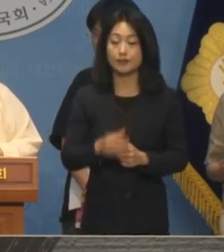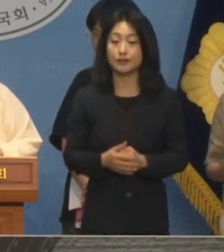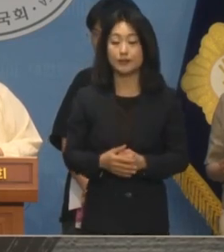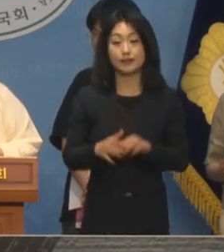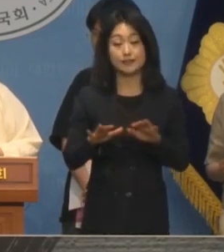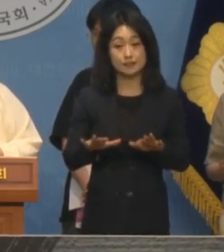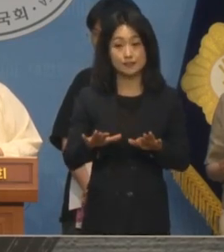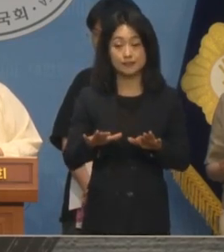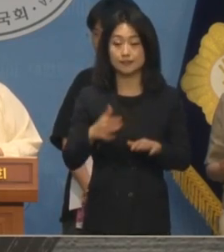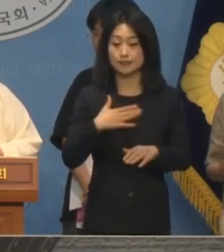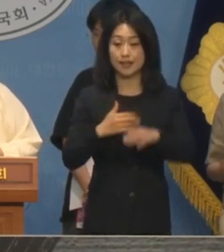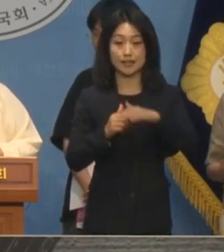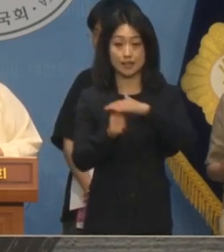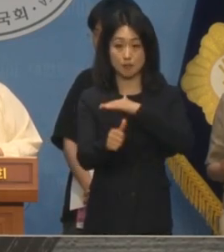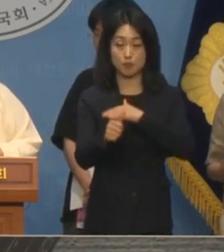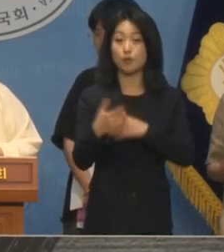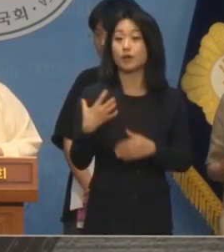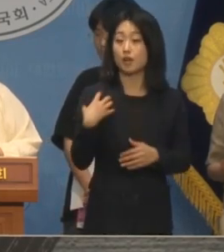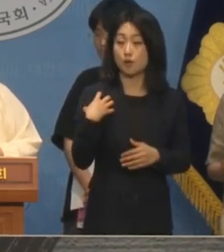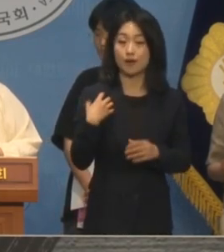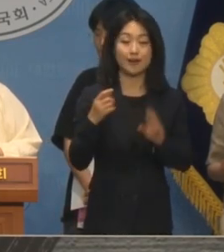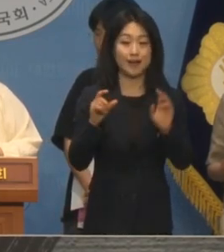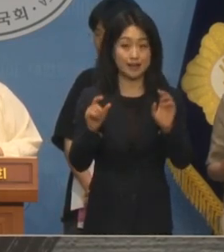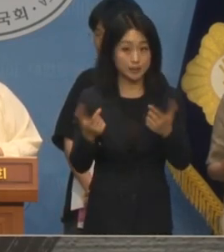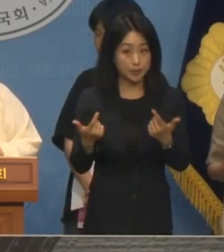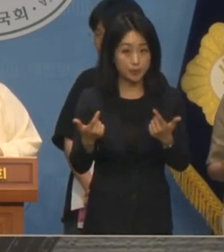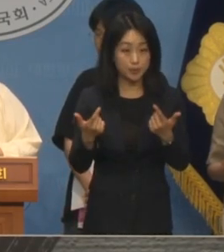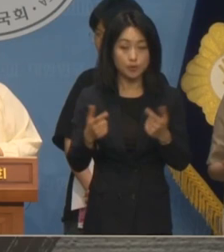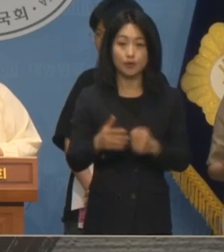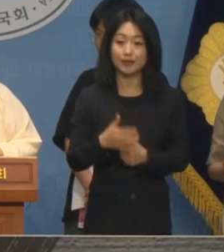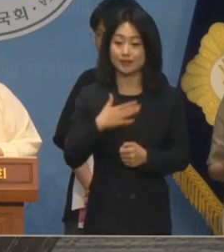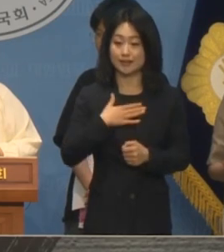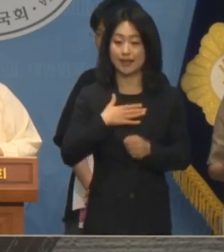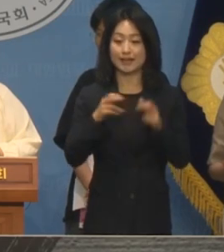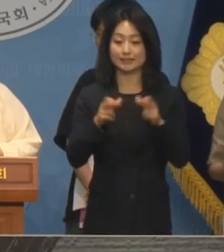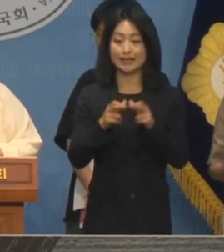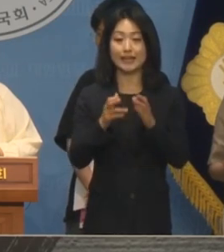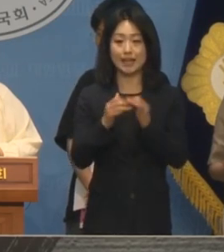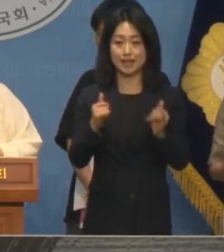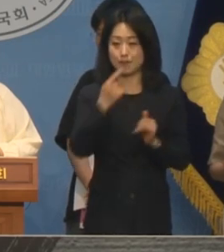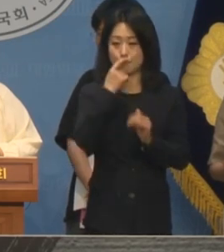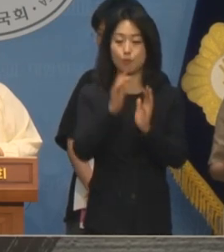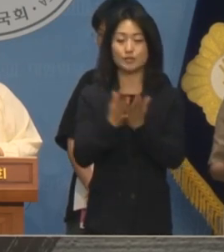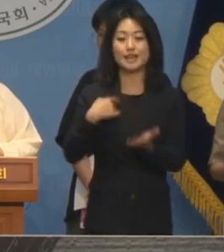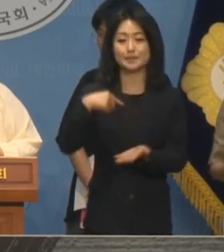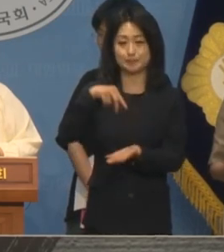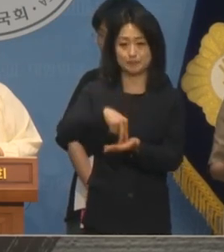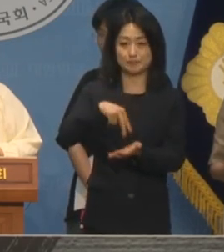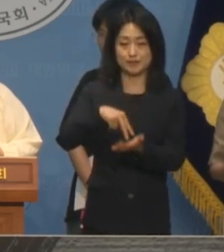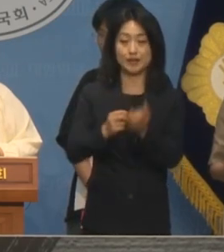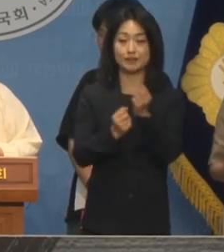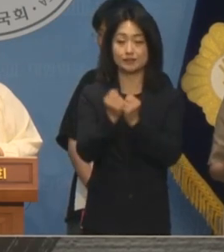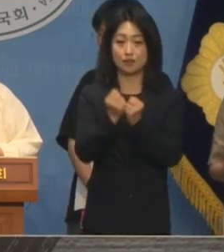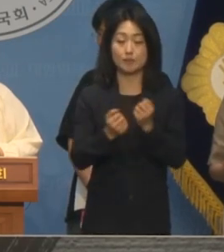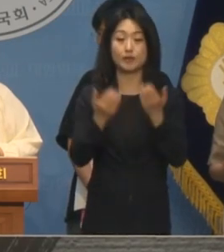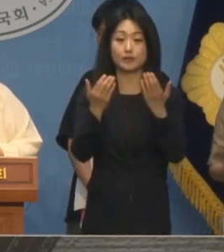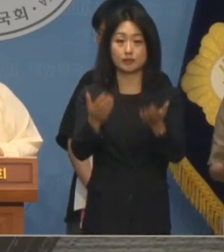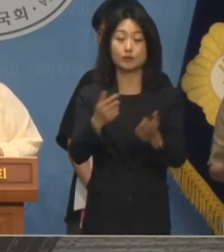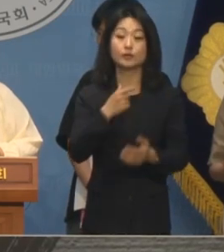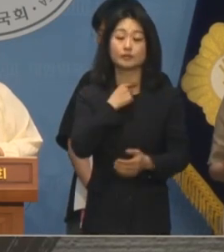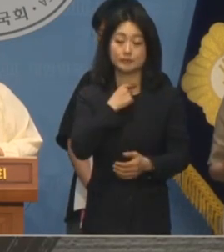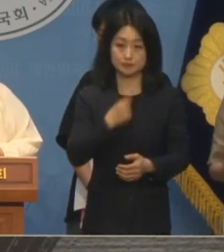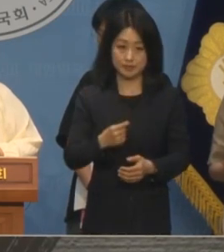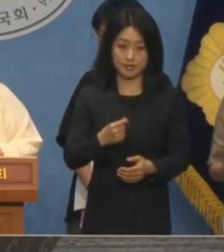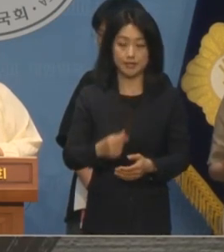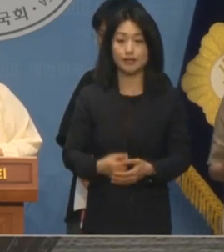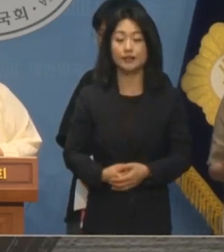소속이 아닌 대표가 아니라 탈시설 당사자 박경인으로 이 자리에 발언하고